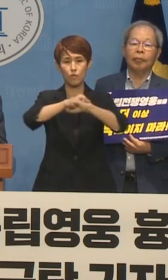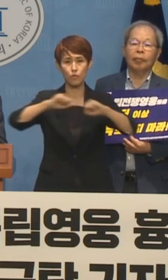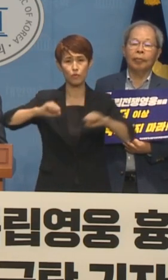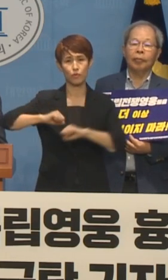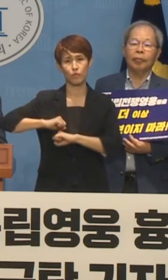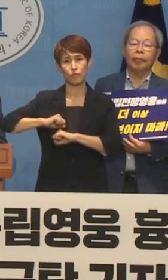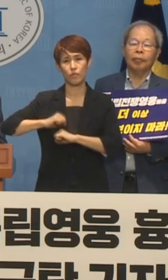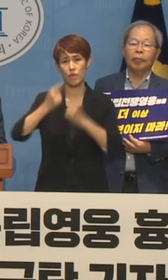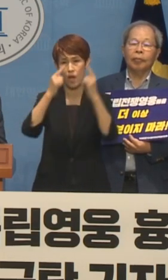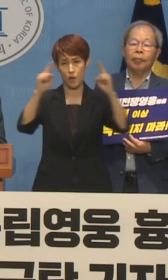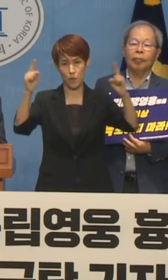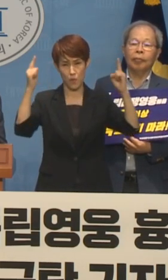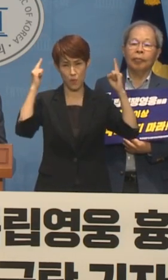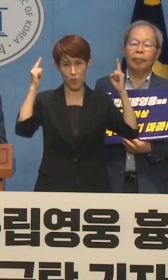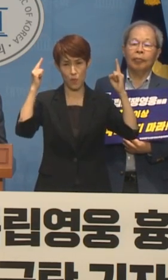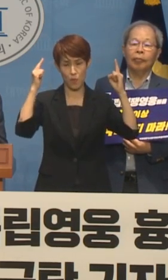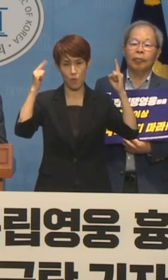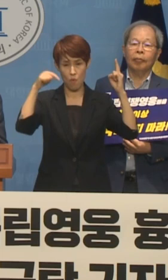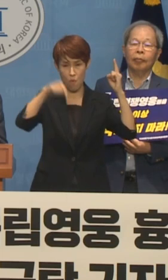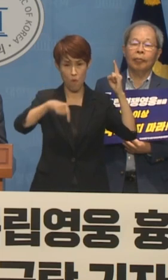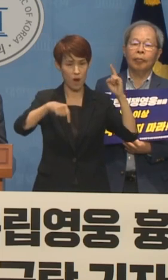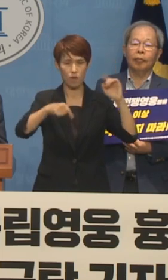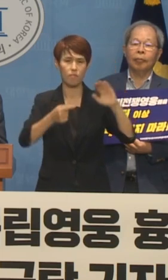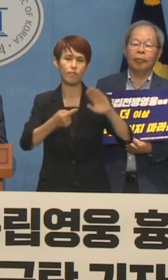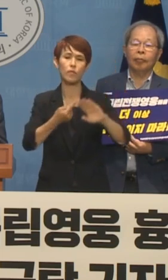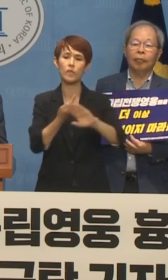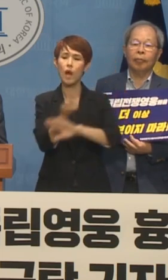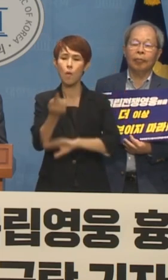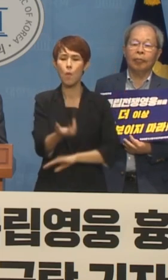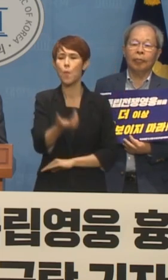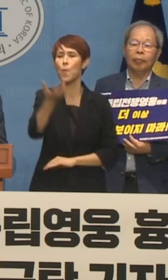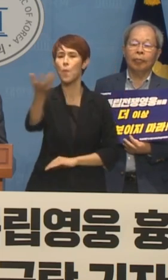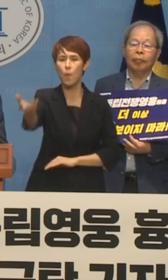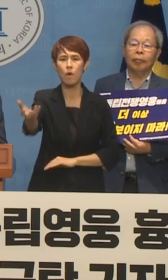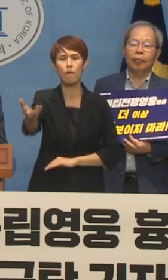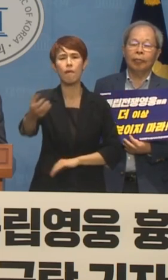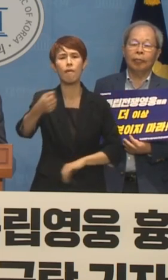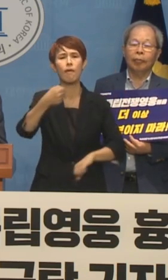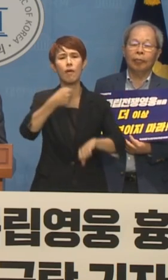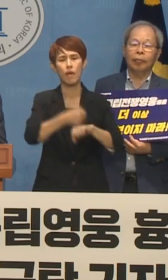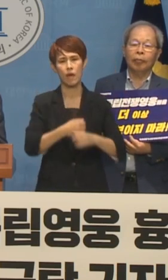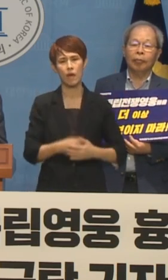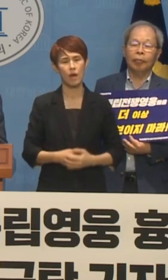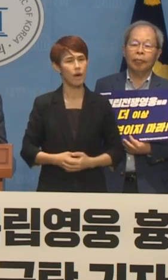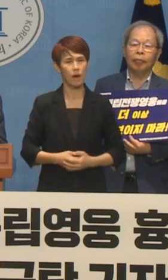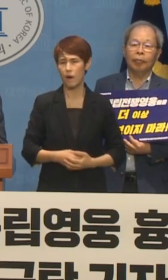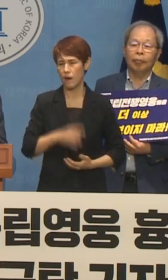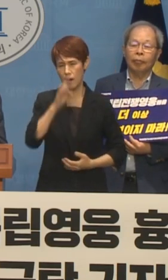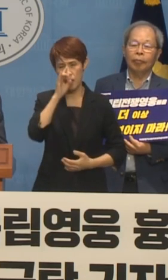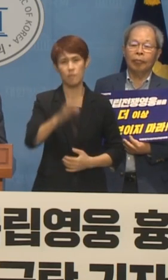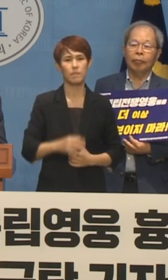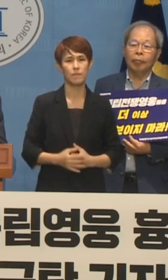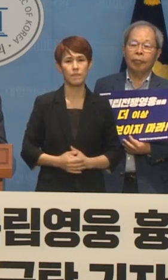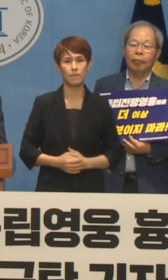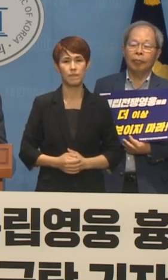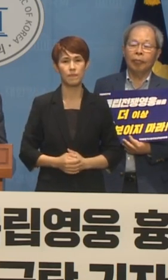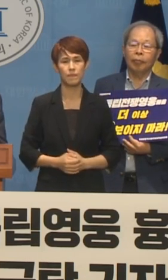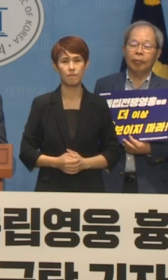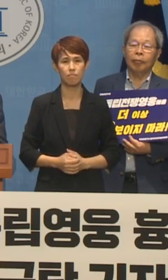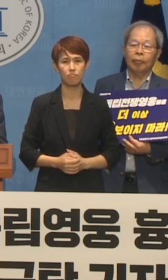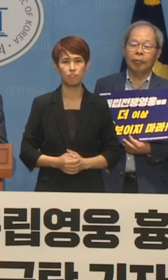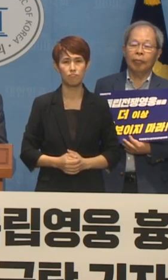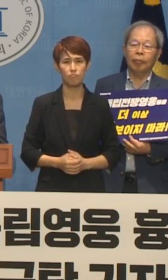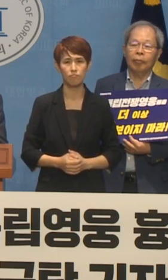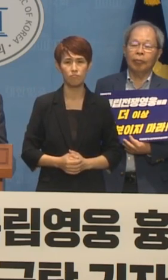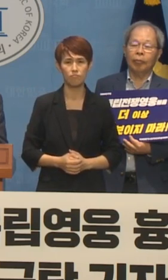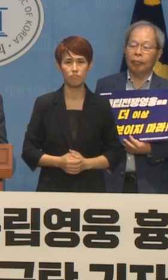육군사관학교 안의 다른 장소로 옮기겠다고 합니다. 있을 수 없는 일입니다. 눈